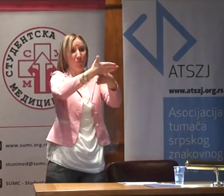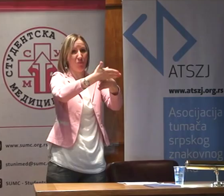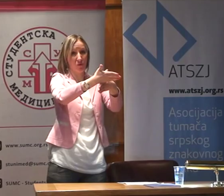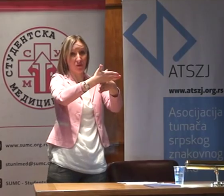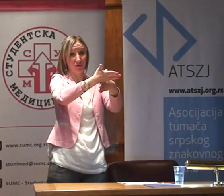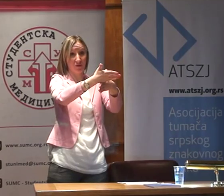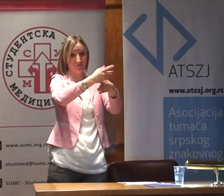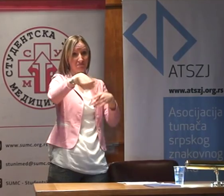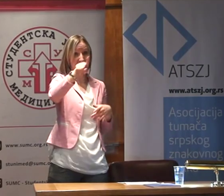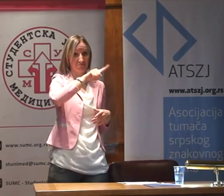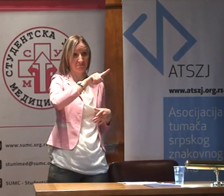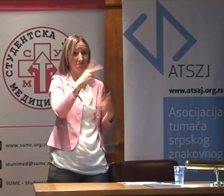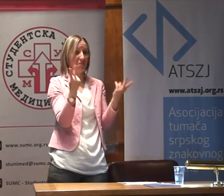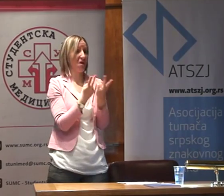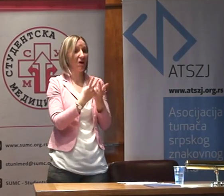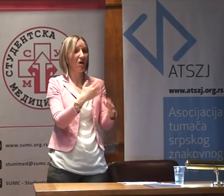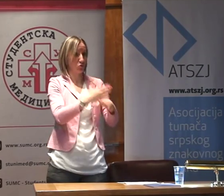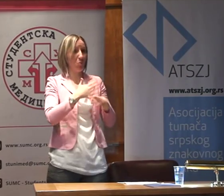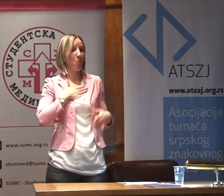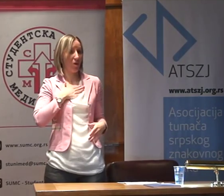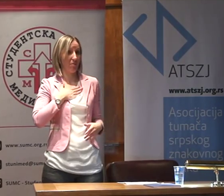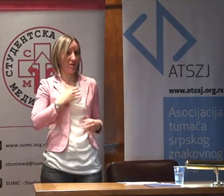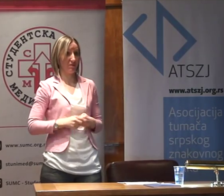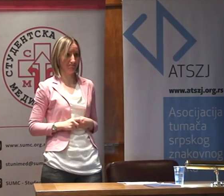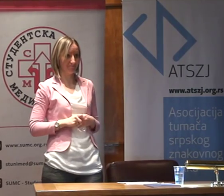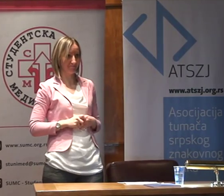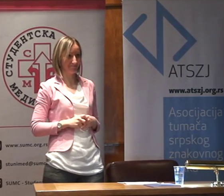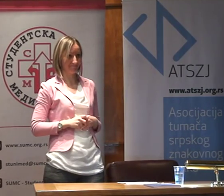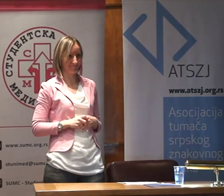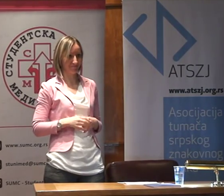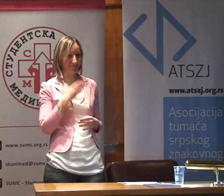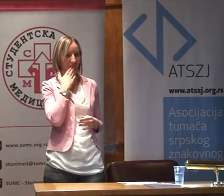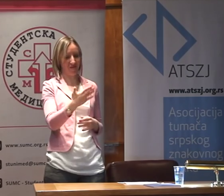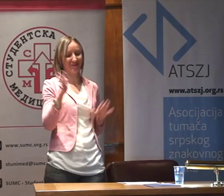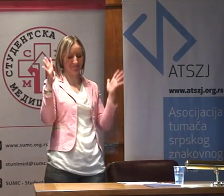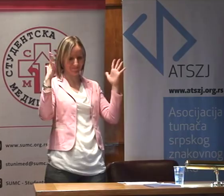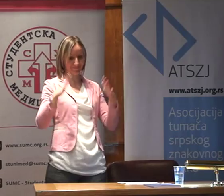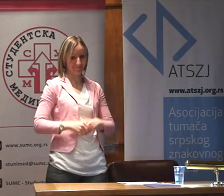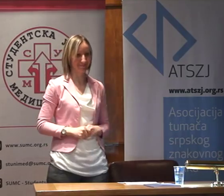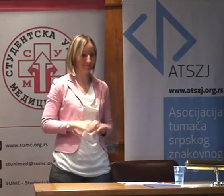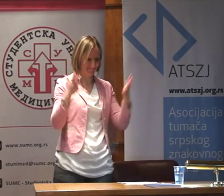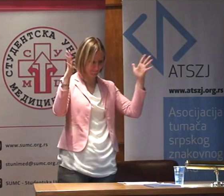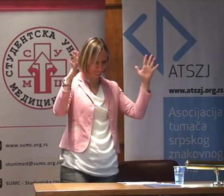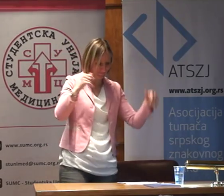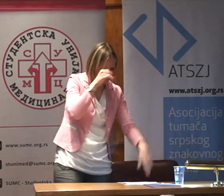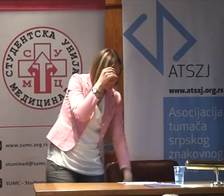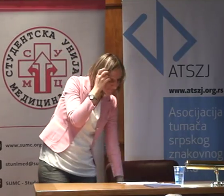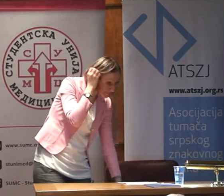Nadam se da će ova knjiga biti vama od pomoći onoliko koliko je bilo. Hvala vam svima.